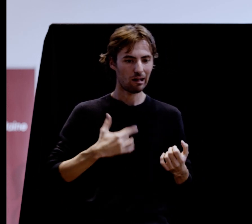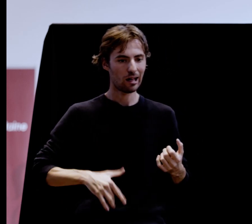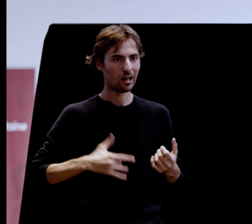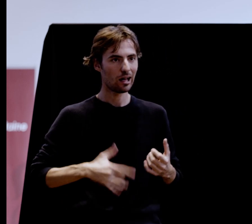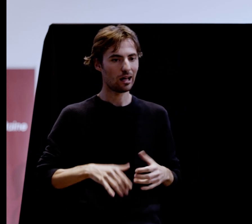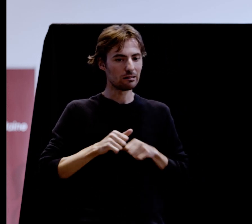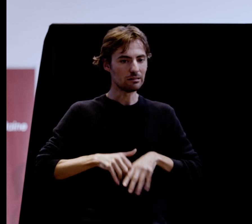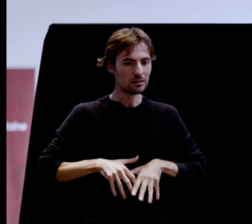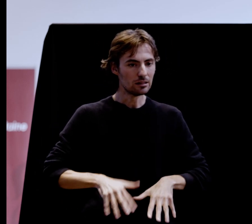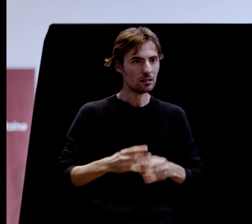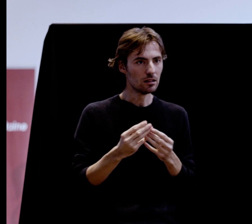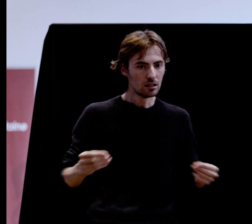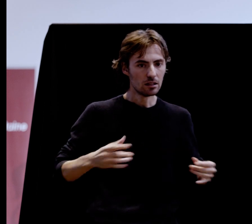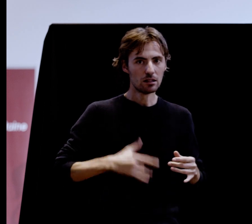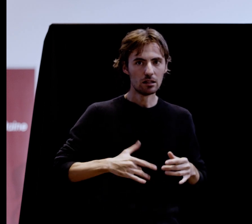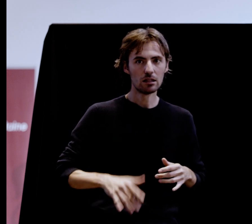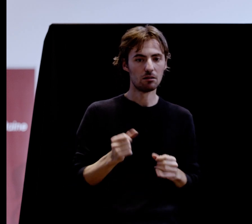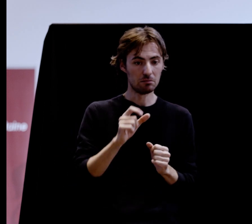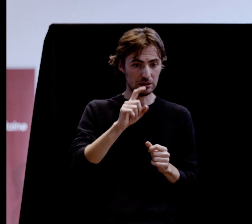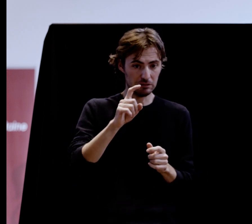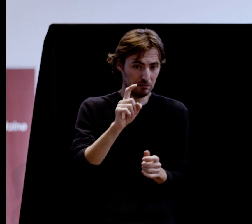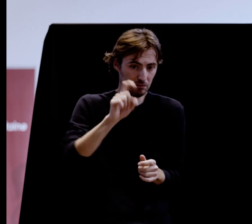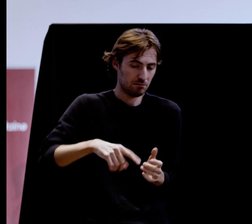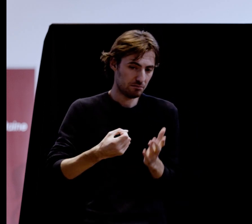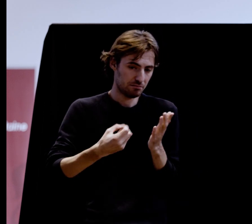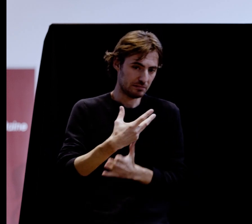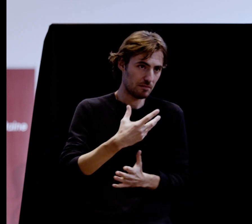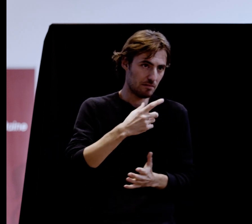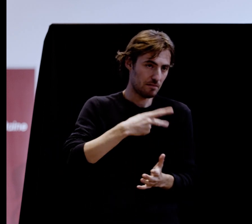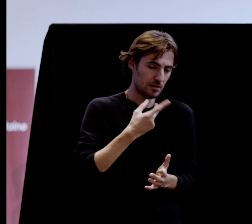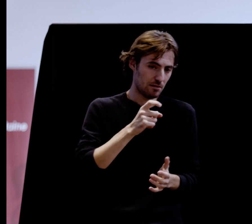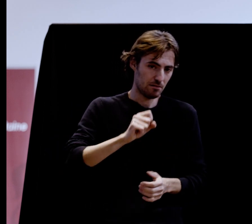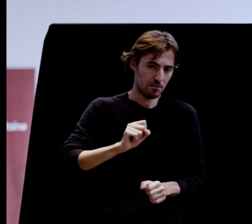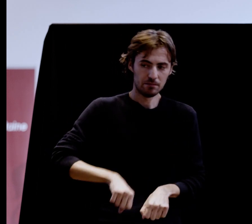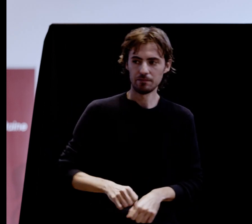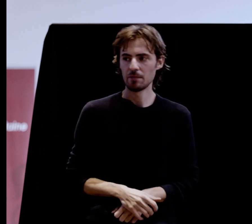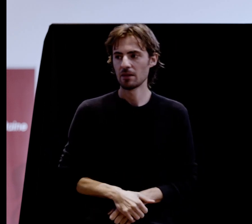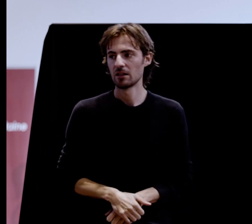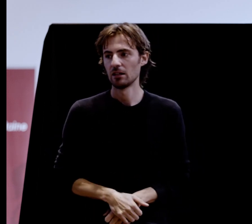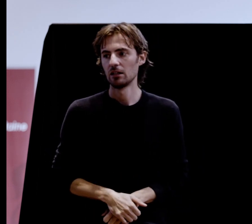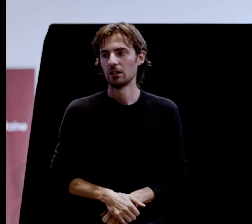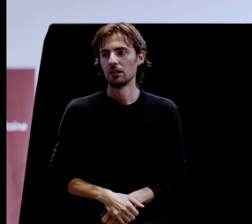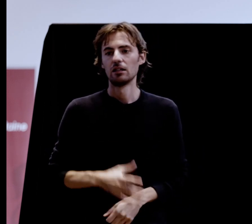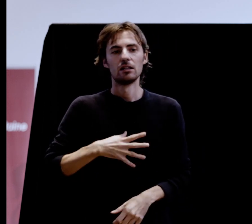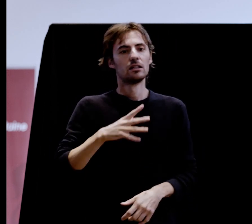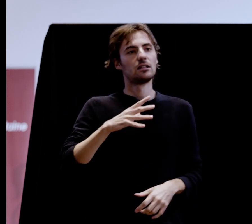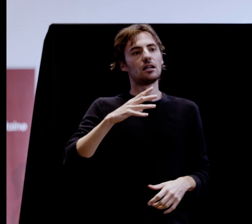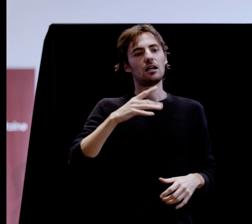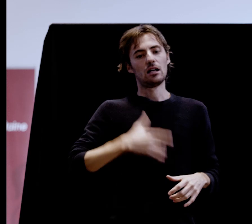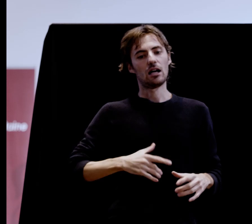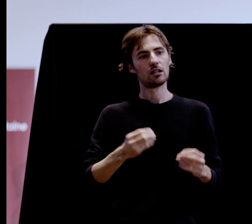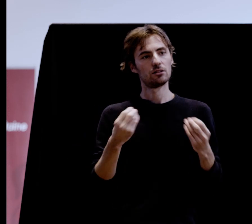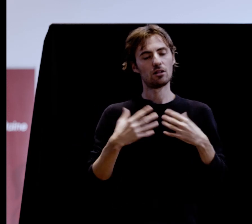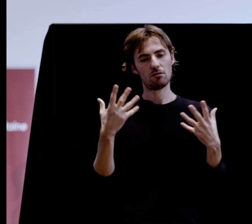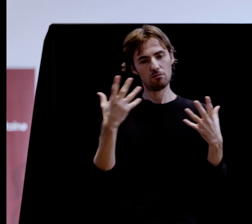faut pas hésiter à le dire au médecin. On peut avoir des règles qui induisent des troubles du comportement chez certaines jeunes